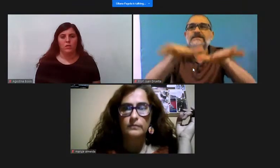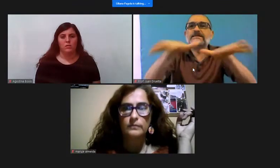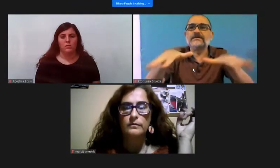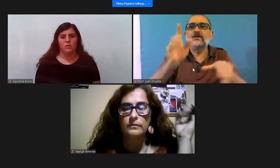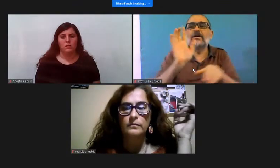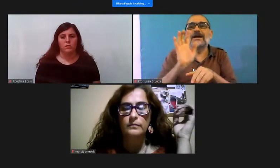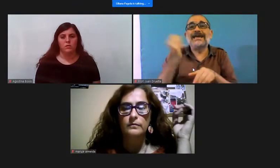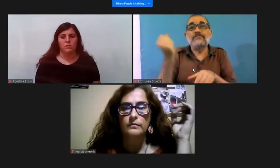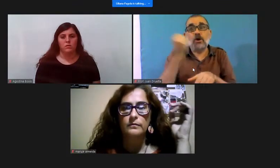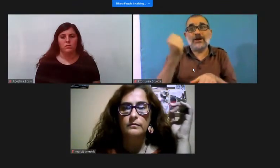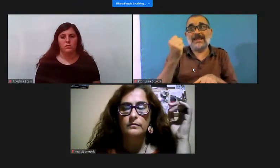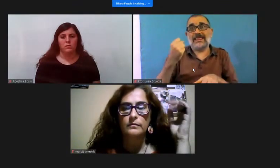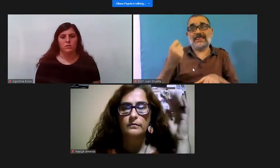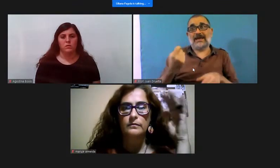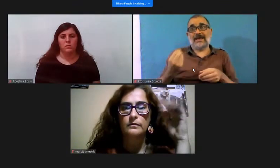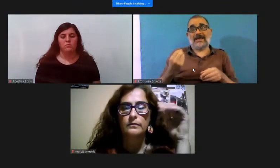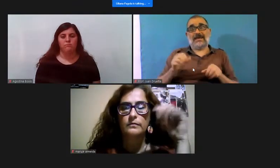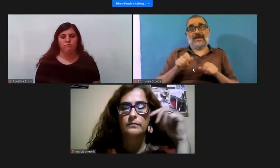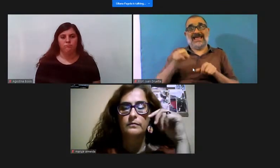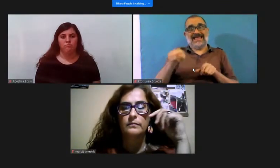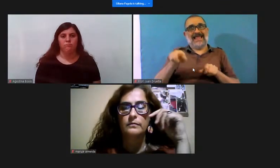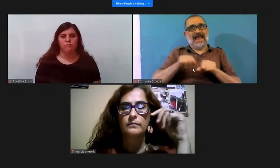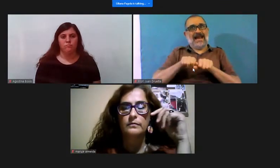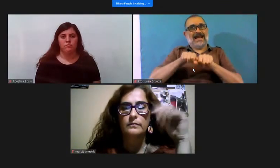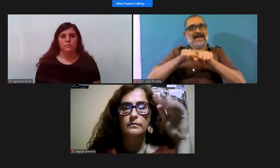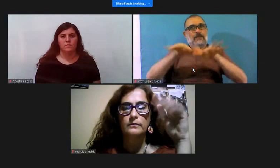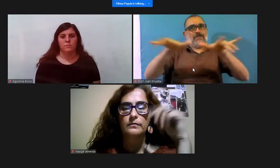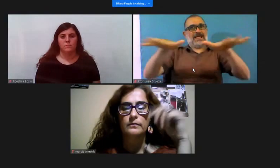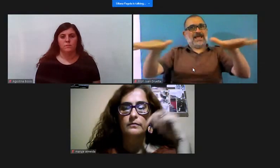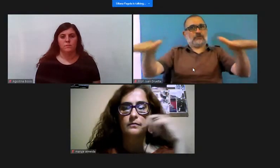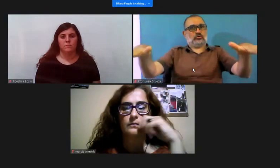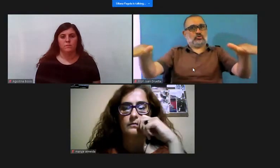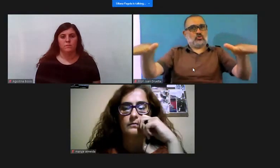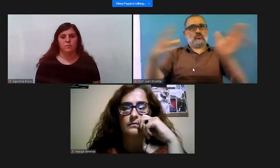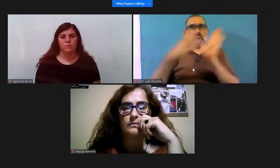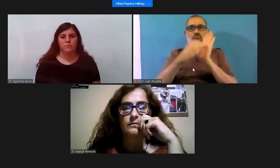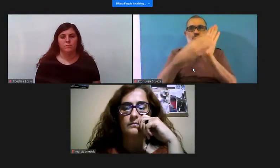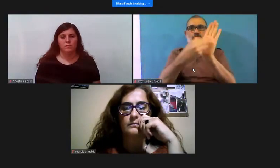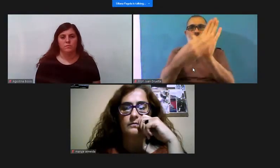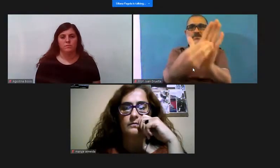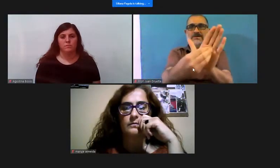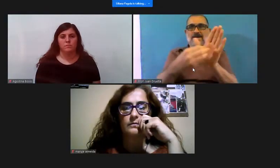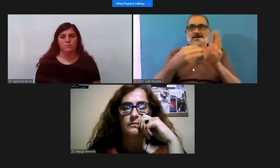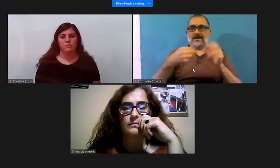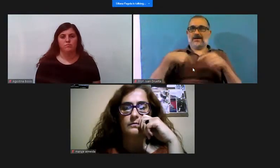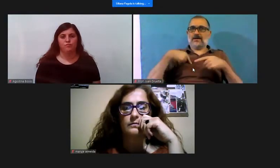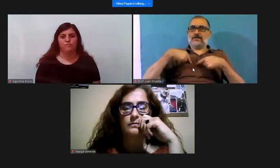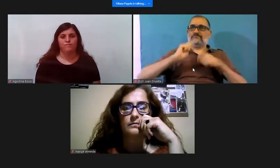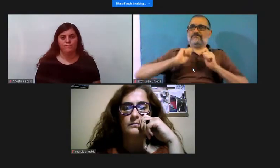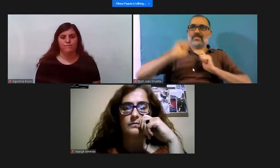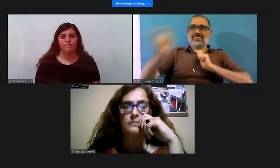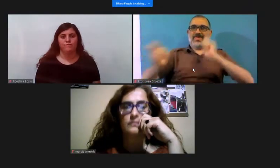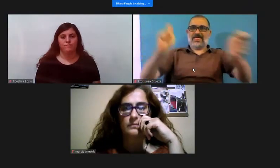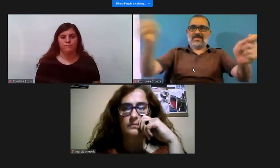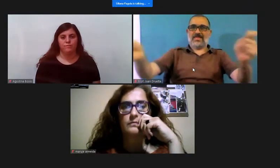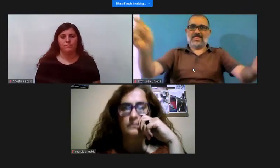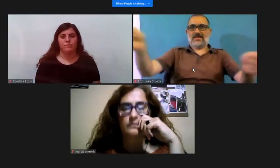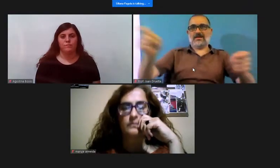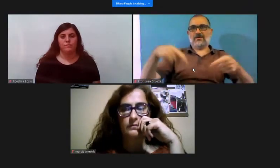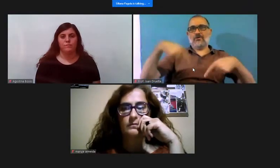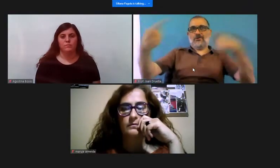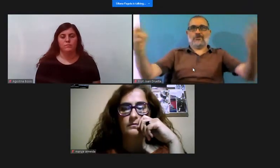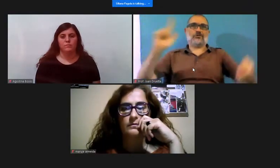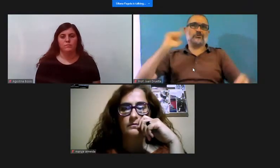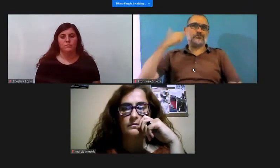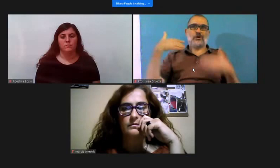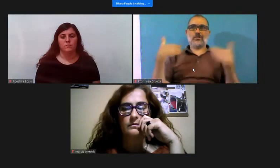y pedimos es poder acceder y de esa manera que esa acción se multiplique y se replique, se copie en